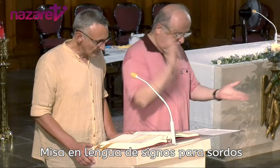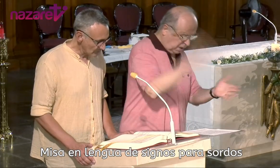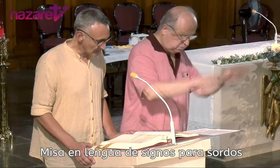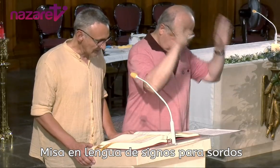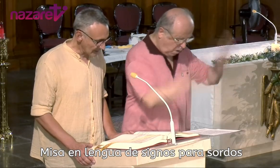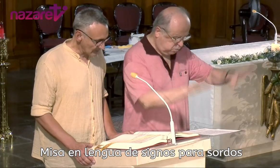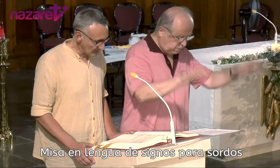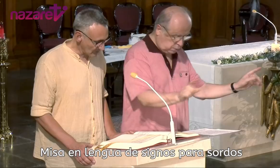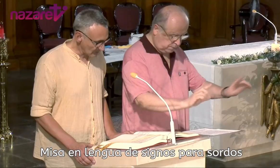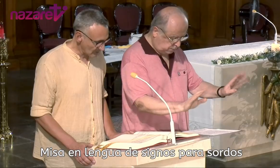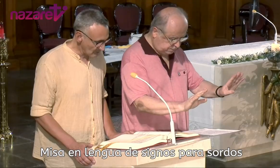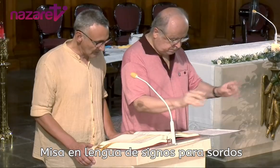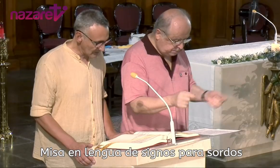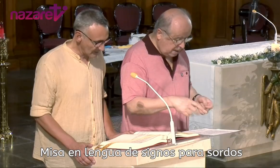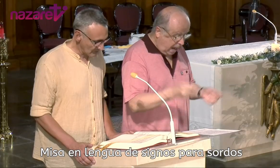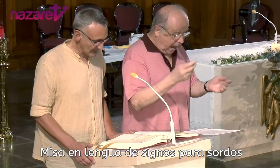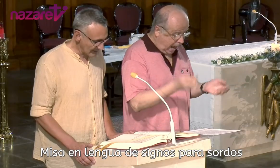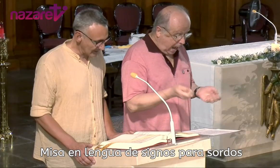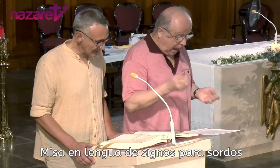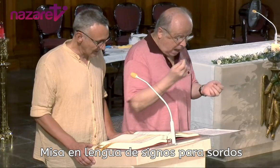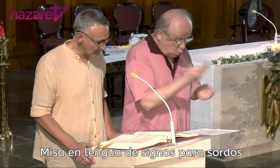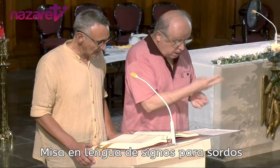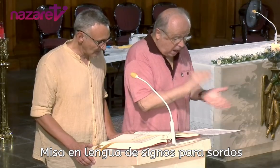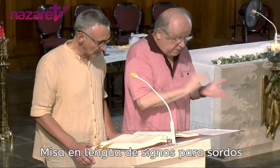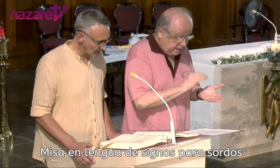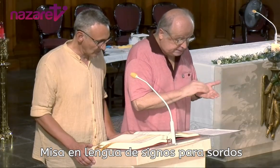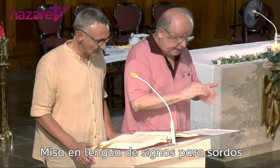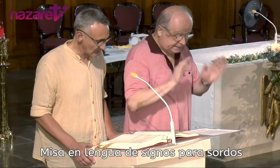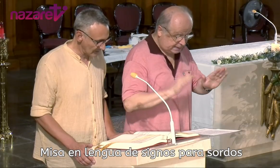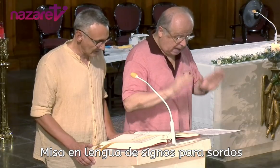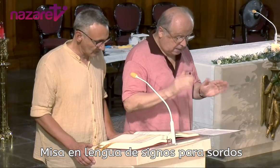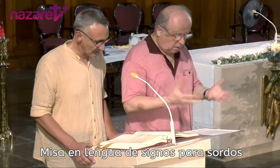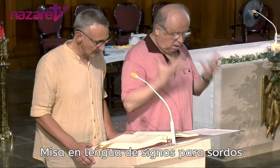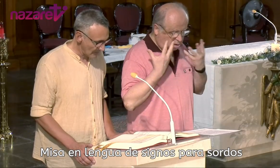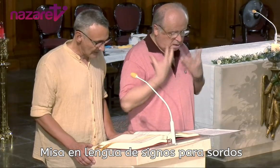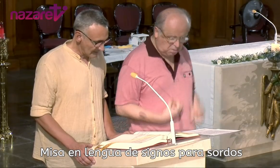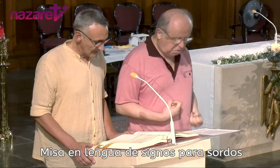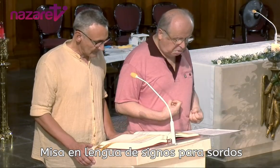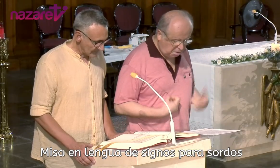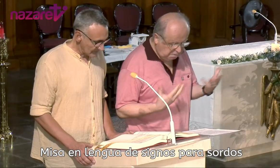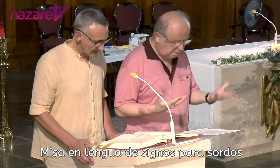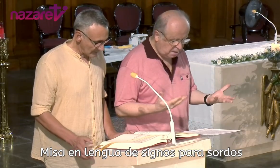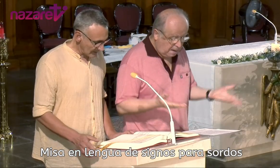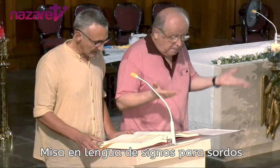Pues mientras vivimos, continuamente nos están entregando a la muerte por causa de Jesús, para que